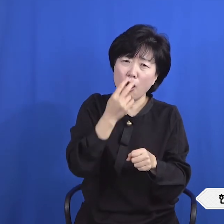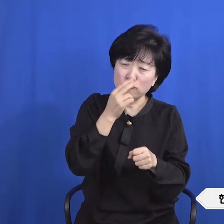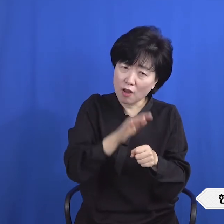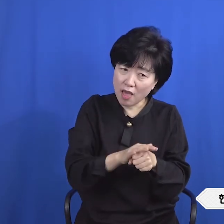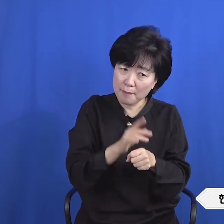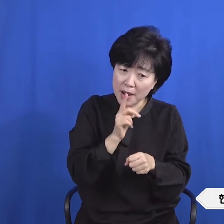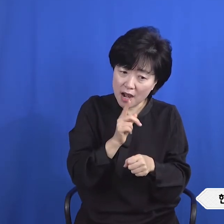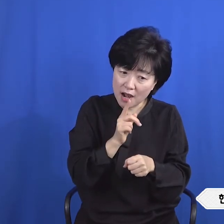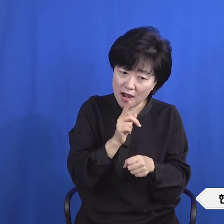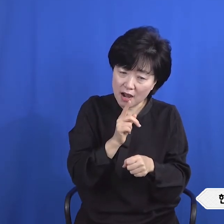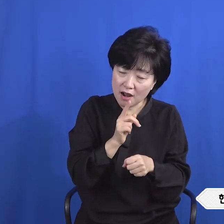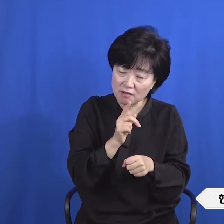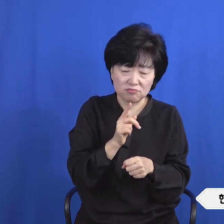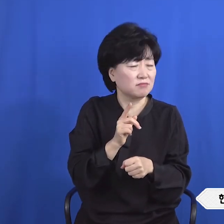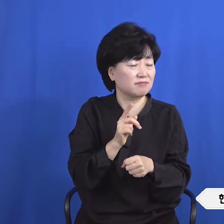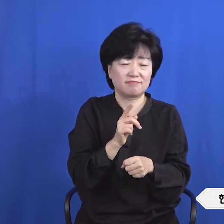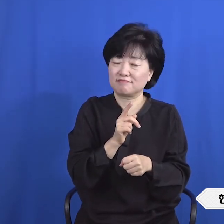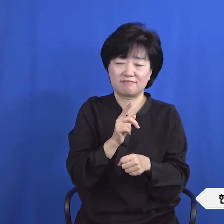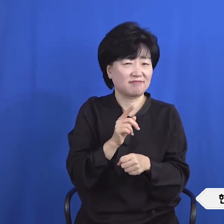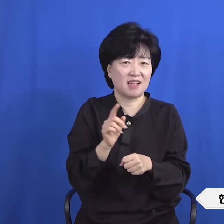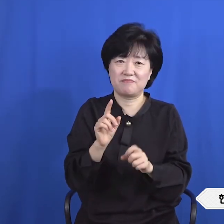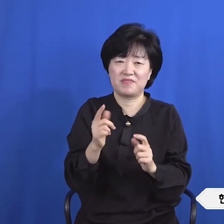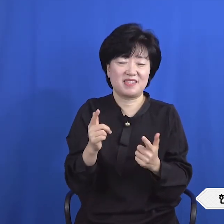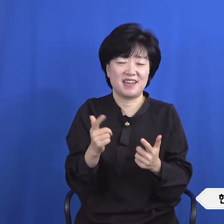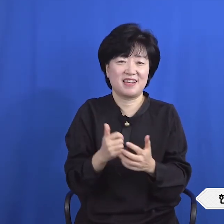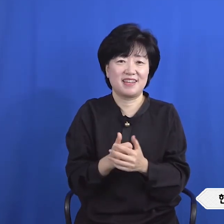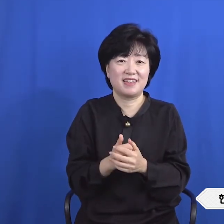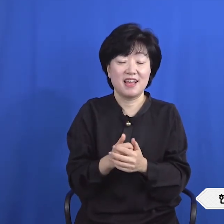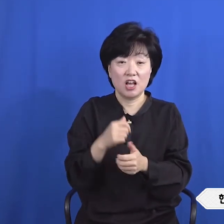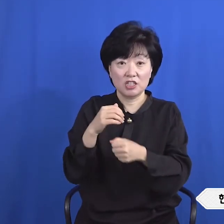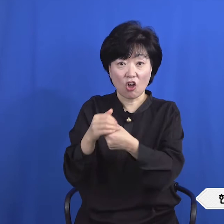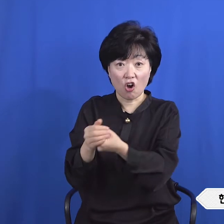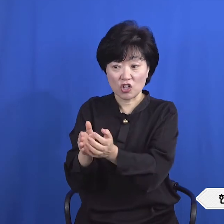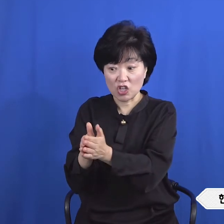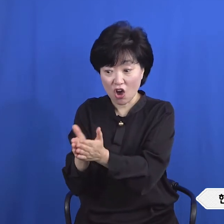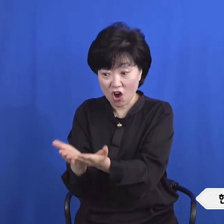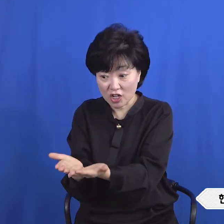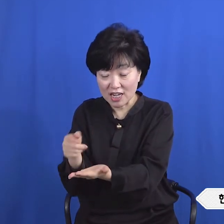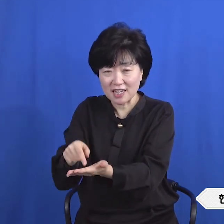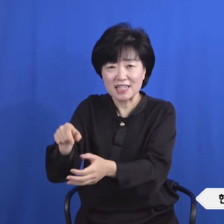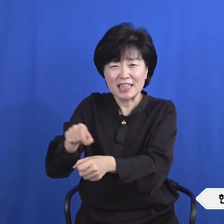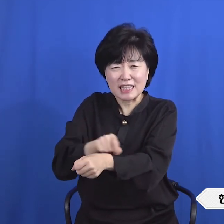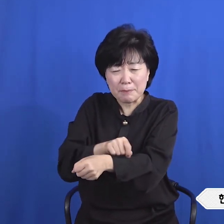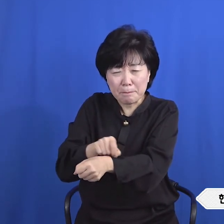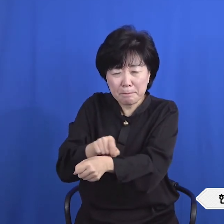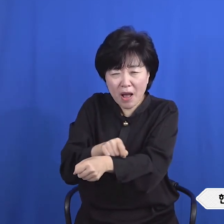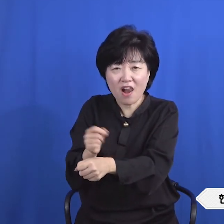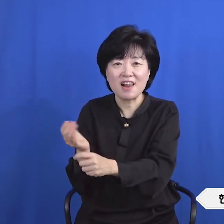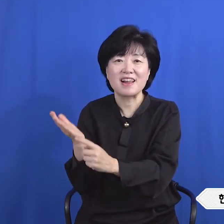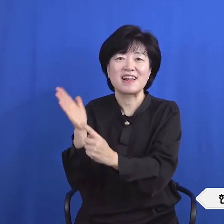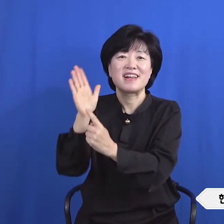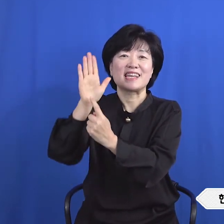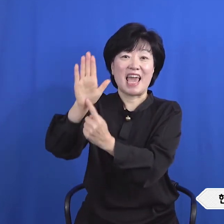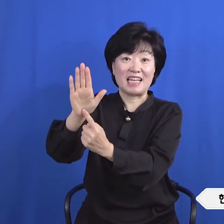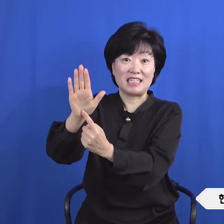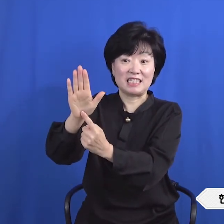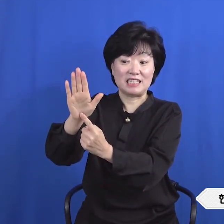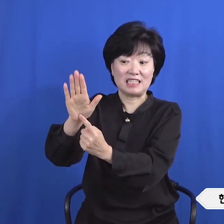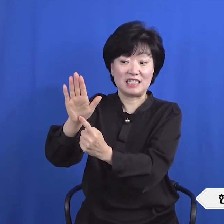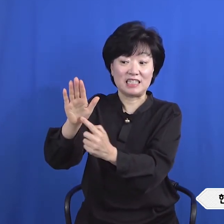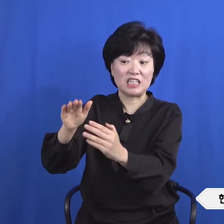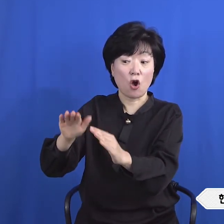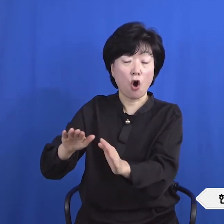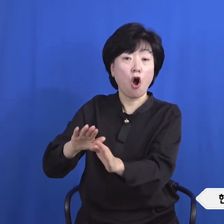있습니다. 그런데 그런 것은 아닙니다. 왜냐하면 성경이라고 하는 이 특별 계시가 아니라도